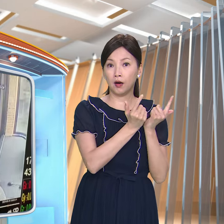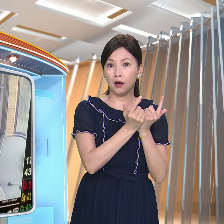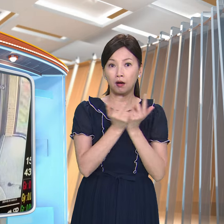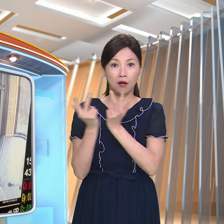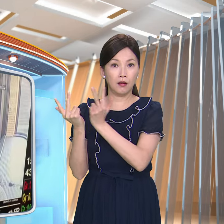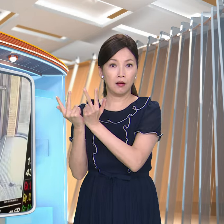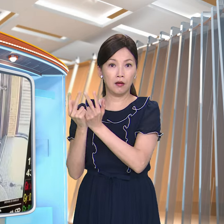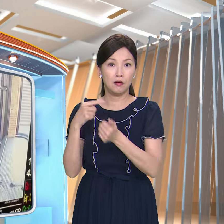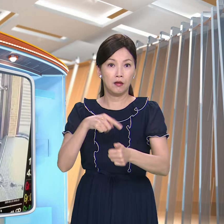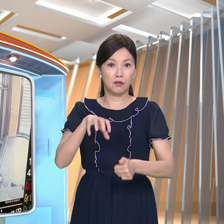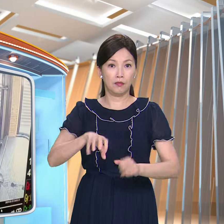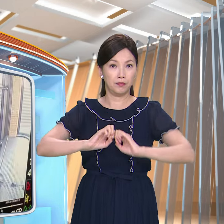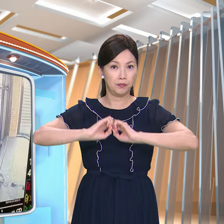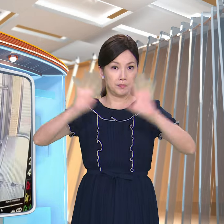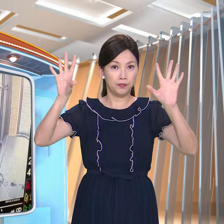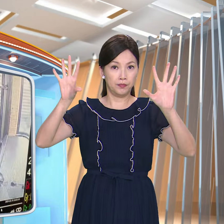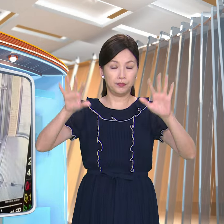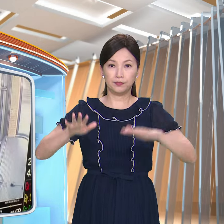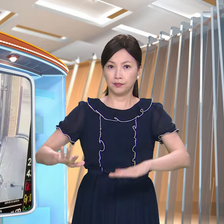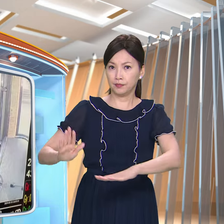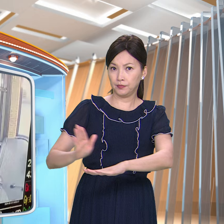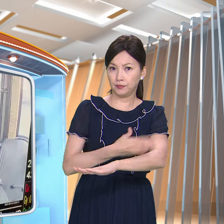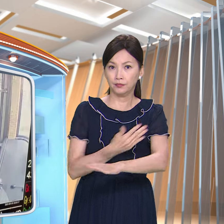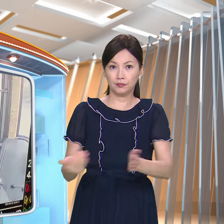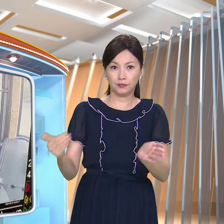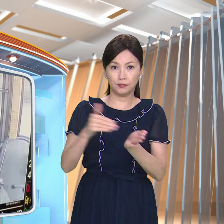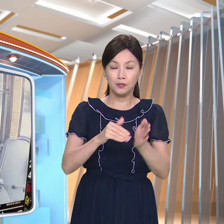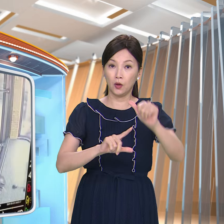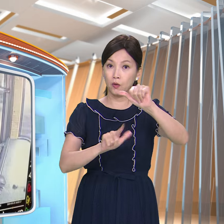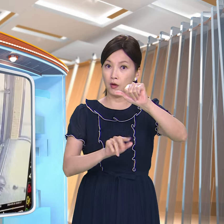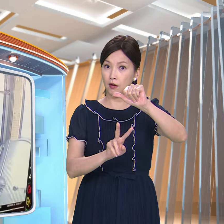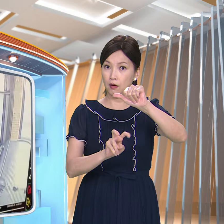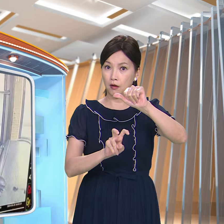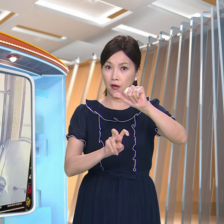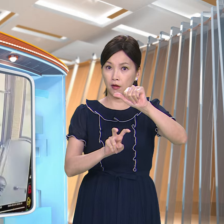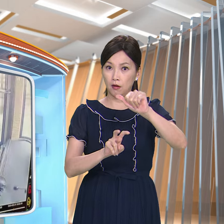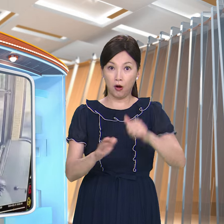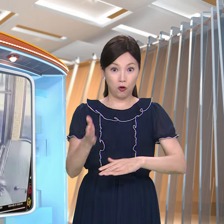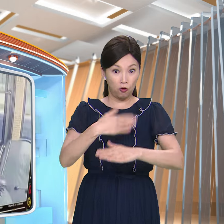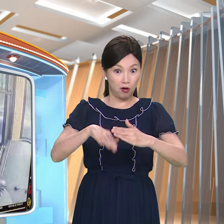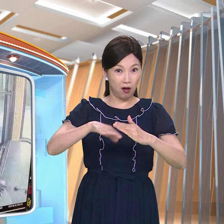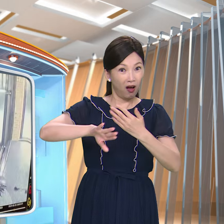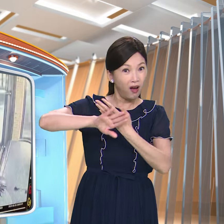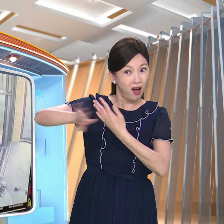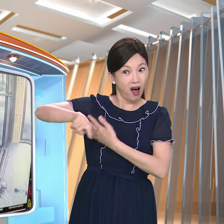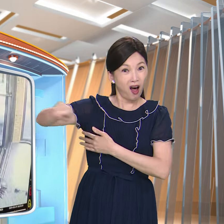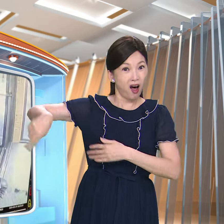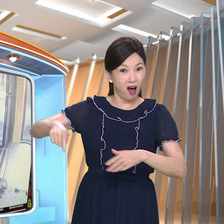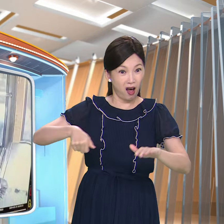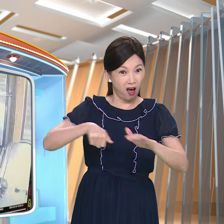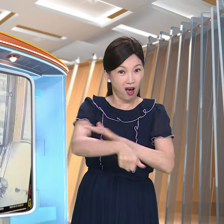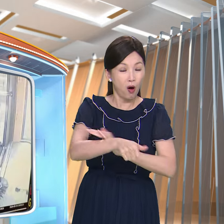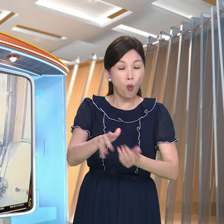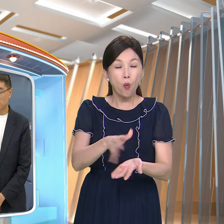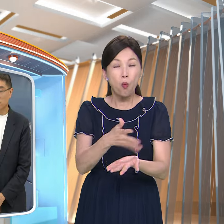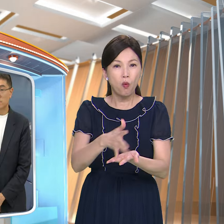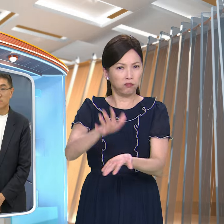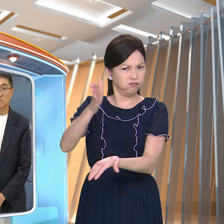气，而双北教育局都宣布即日起到22号校园暂停开放。